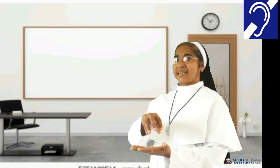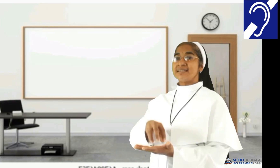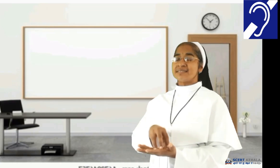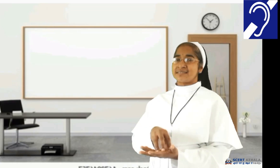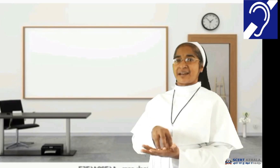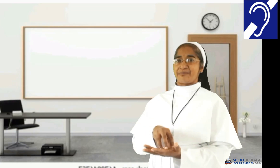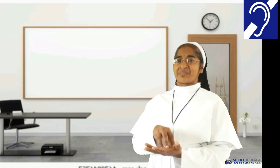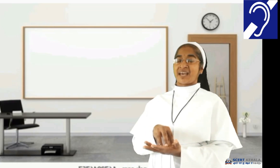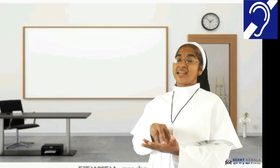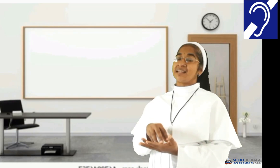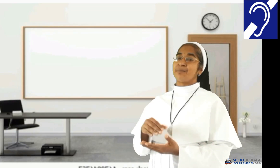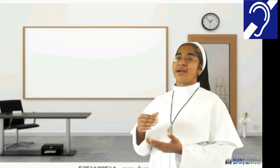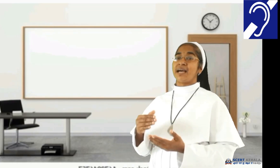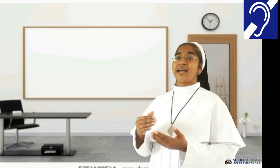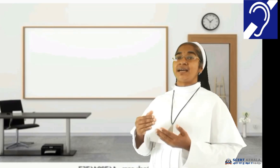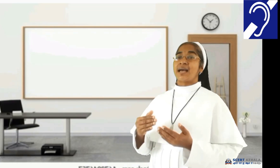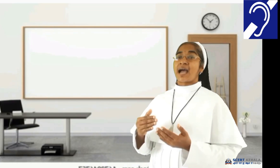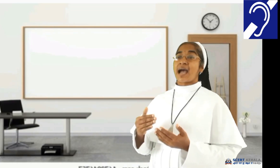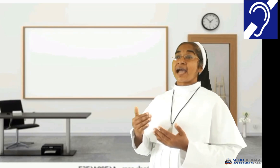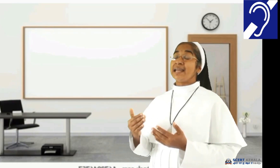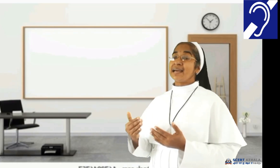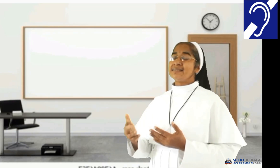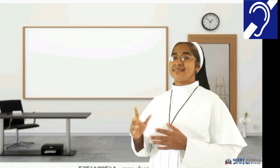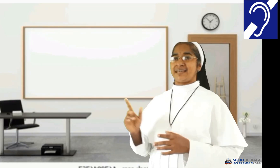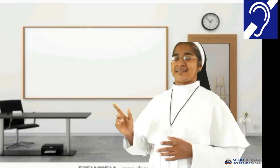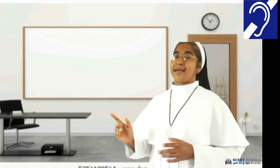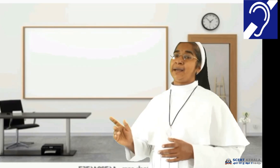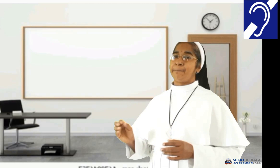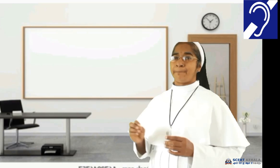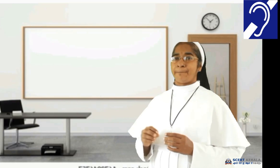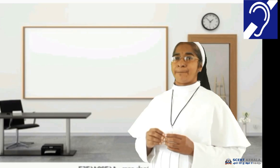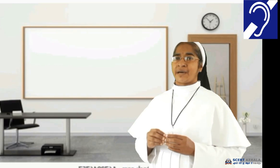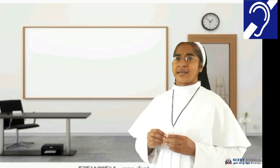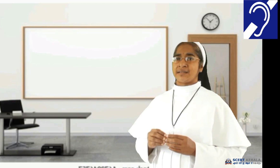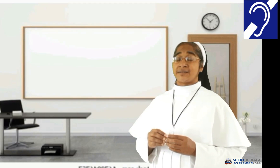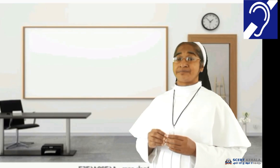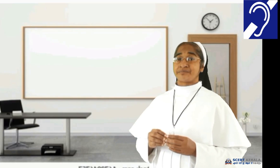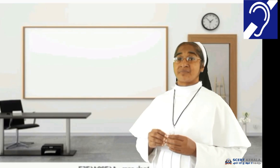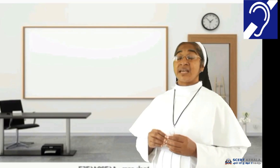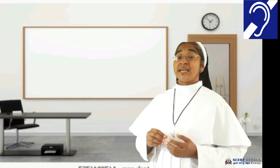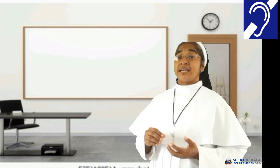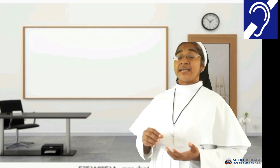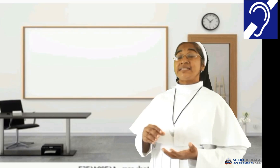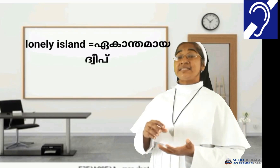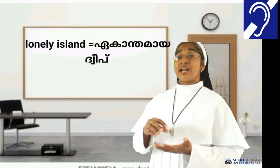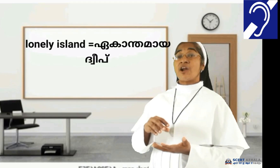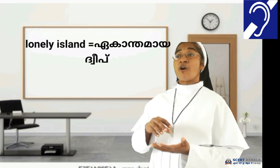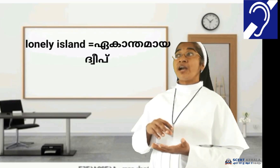ചുറ്റപ്പെട്ട സ്ഥലം, അതിനാണ് നമ്മൾ ഐലൻഡ് എന്ന് പറയുന്നത്. ഇറ്റ് ഇസ് എ